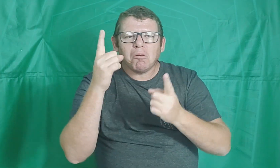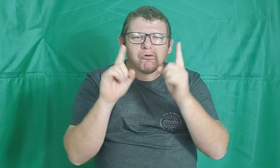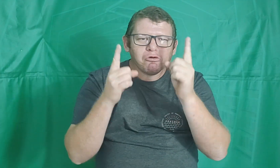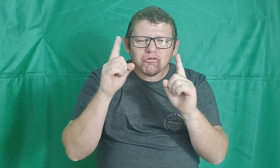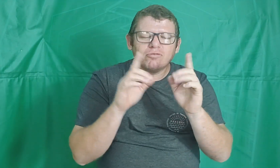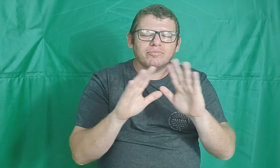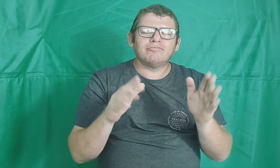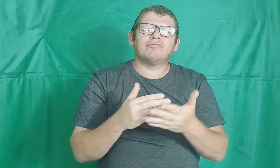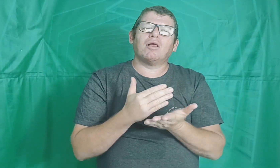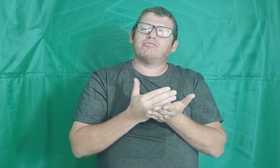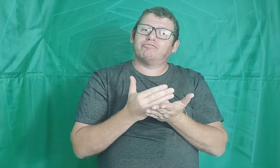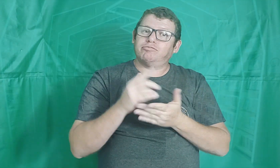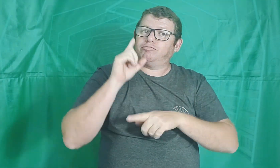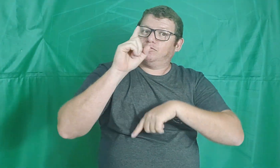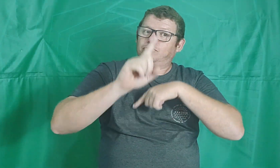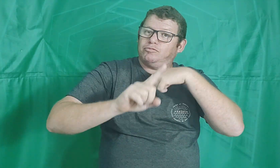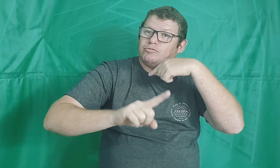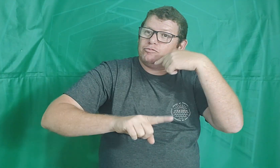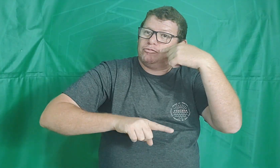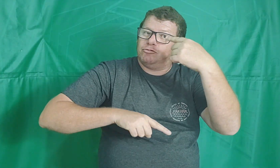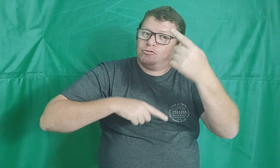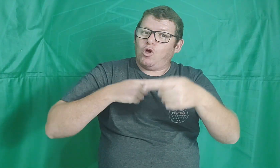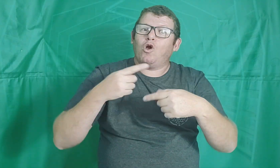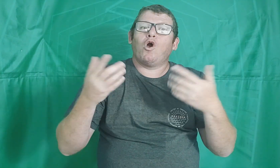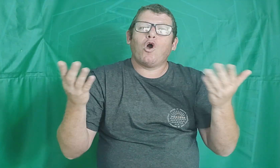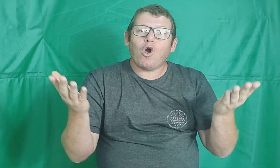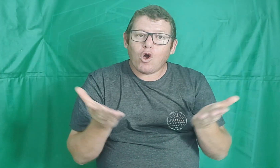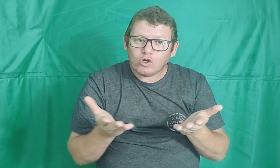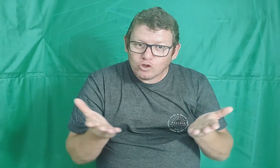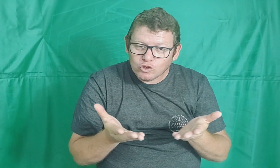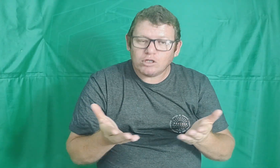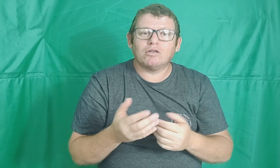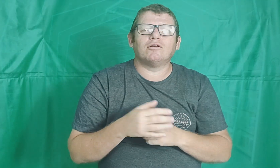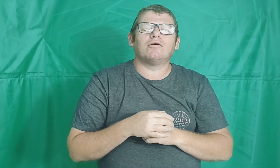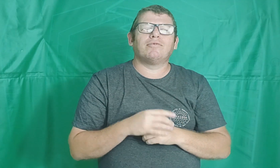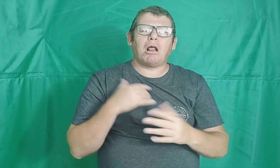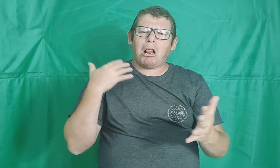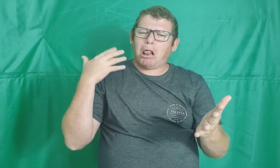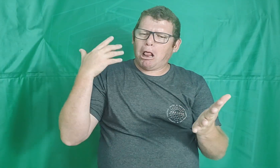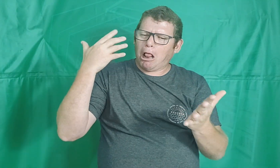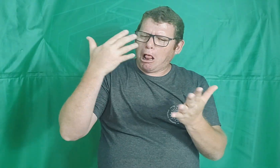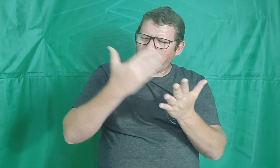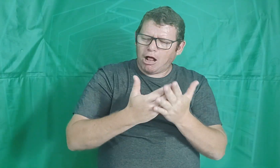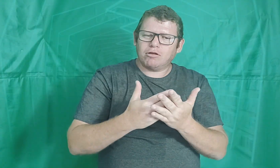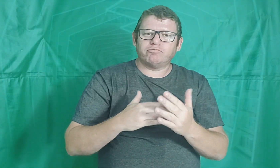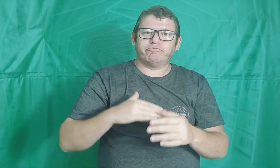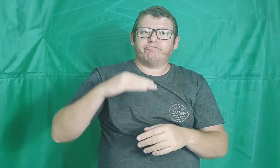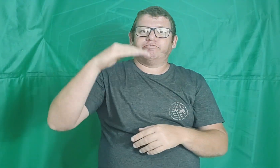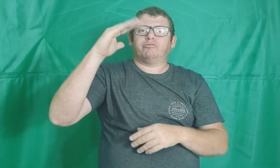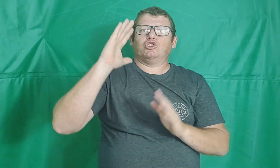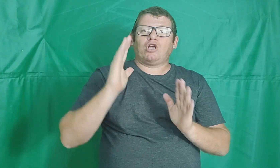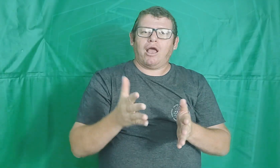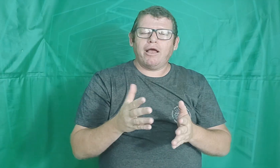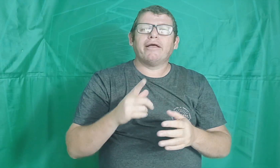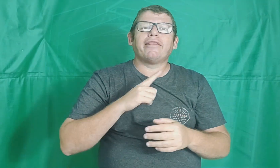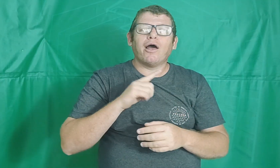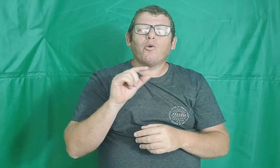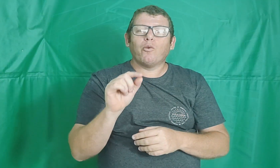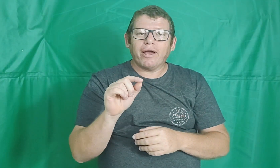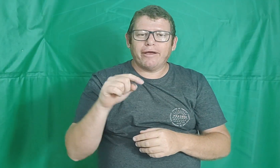gesto. Minha vida foi assim por muito tempo. Somente agora, depois de crescida, que as coisas começaram a evoluir e melhorar. Em Rio Bonito,